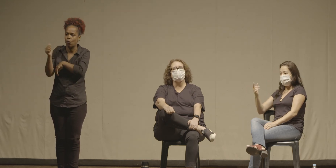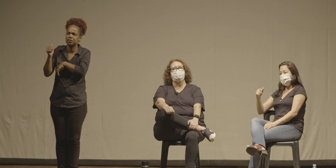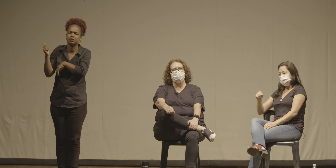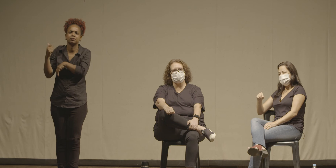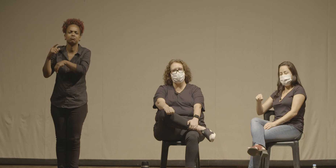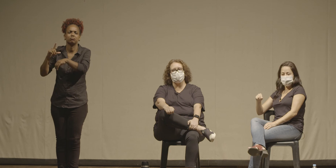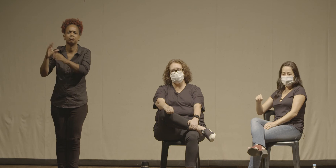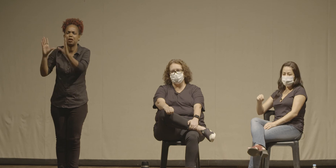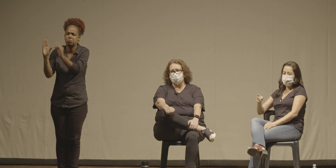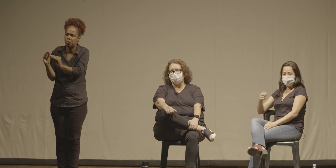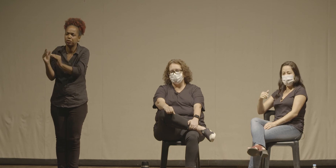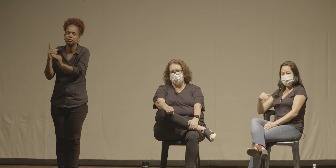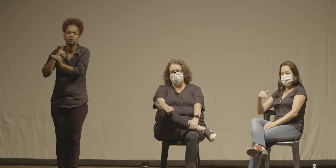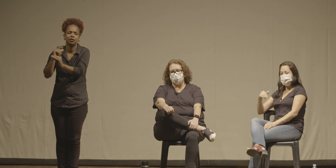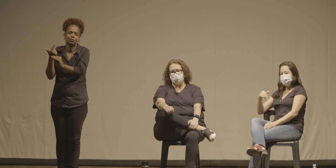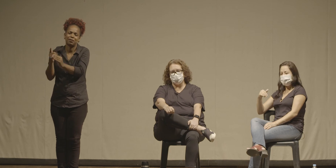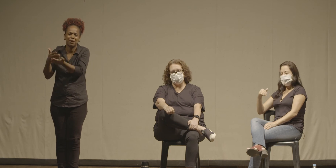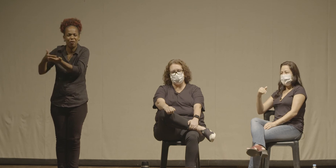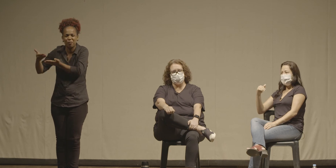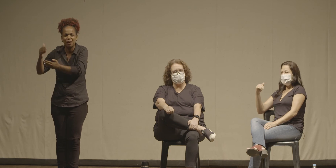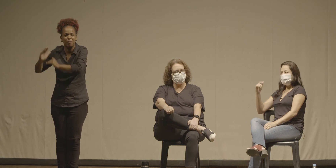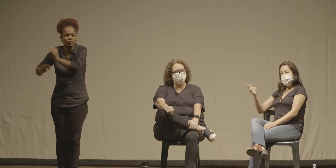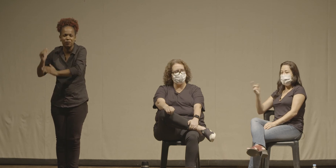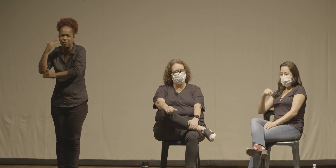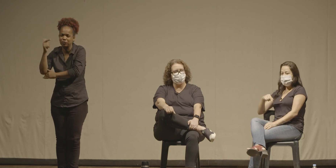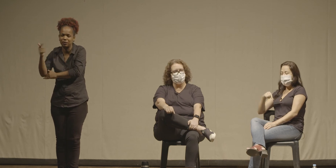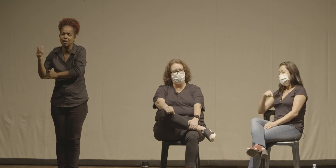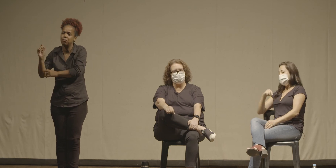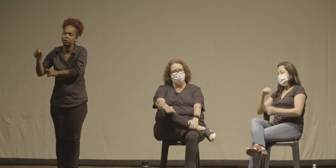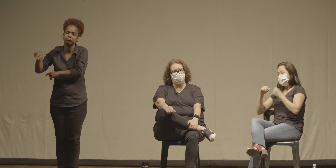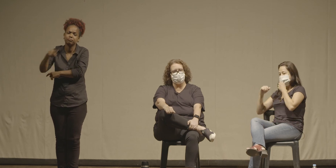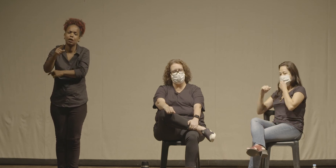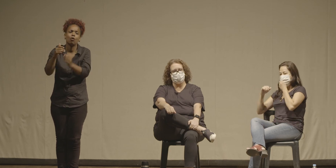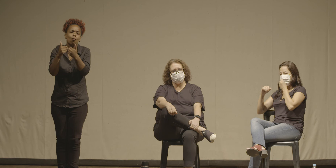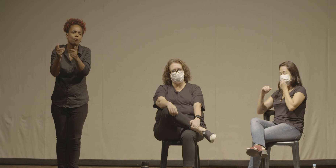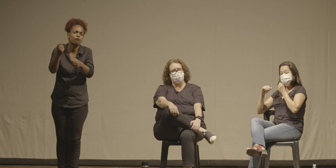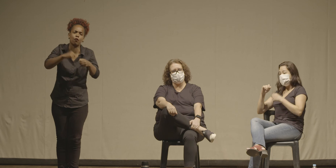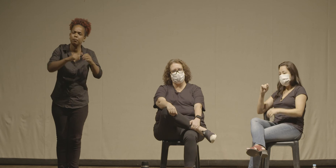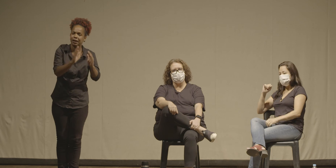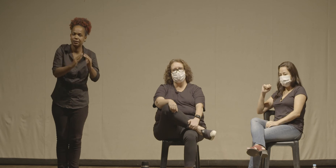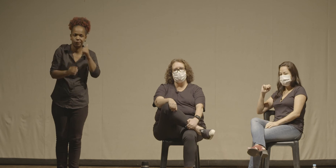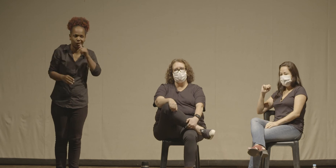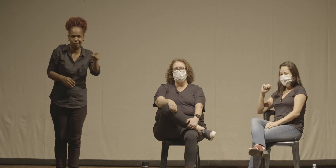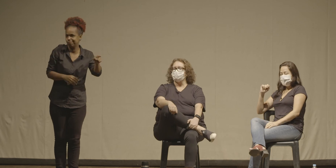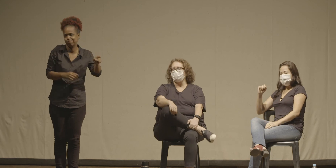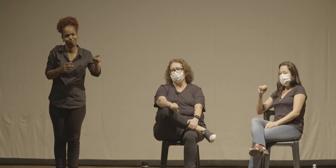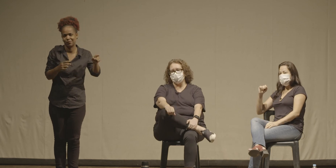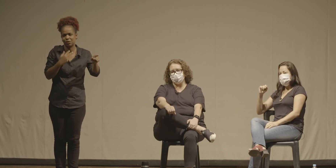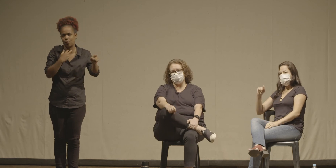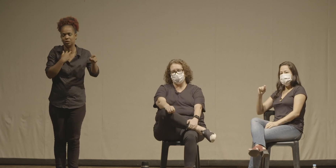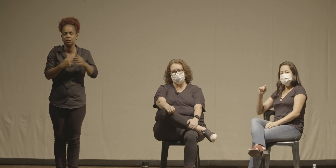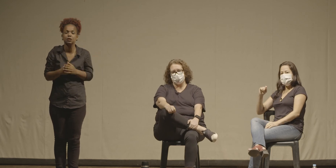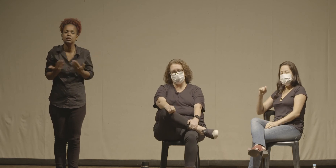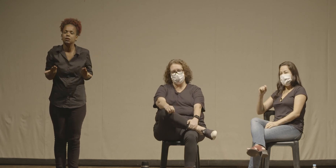e, como não tem patrocínio, porque está começando, pegar um ônibus e voltar para casa. A mulher não. Então,